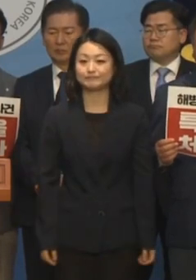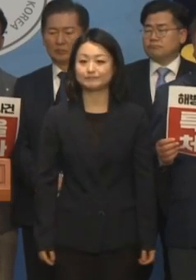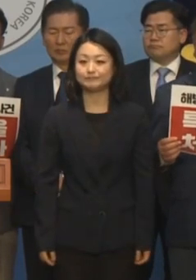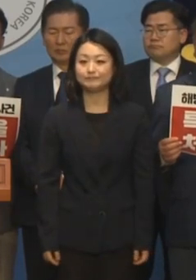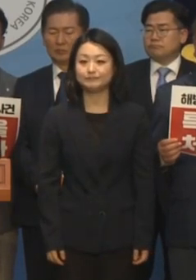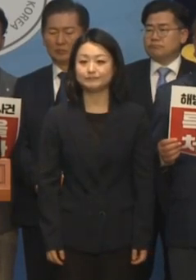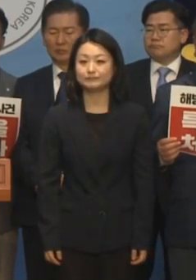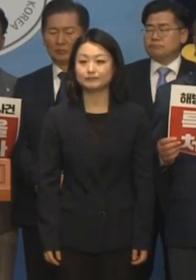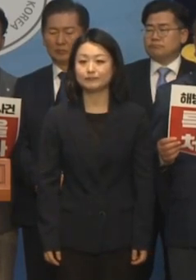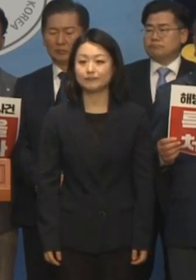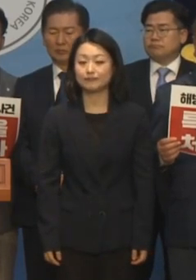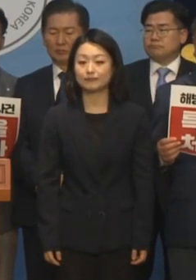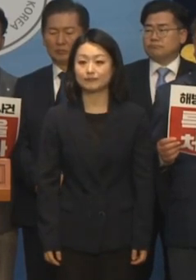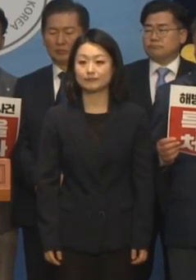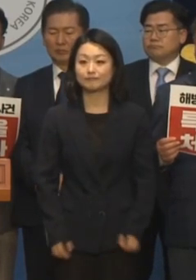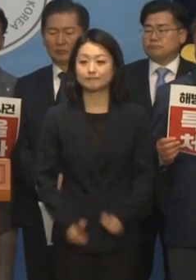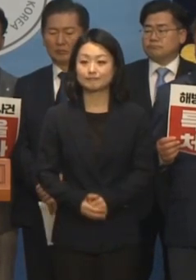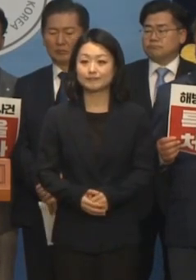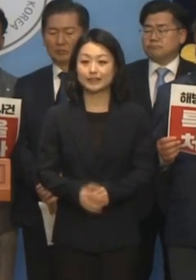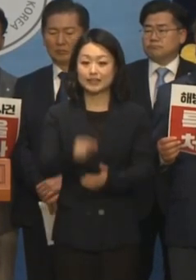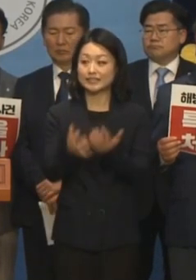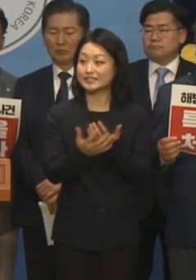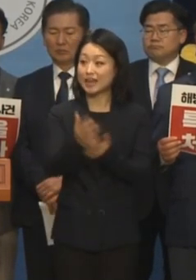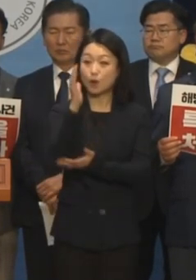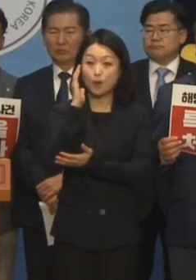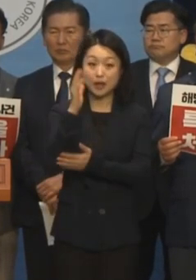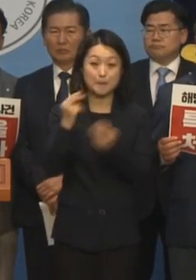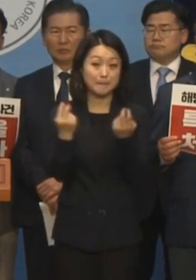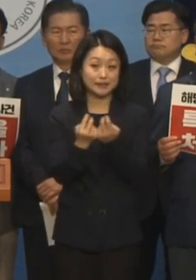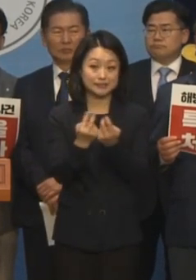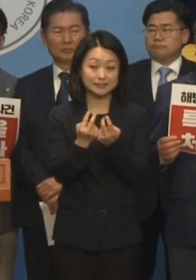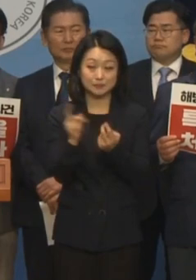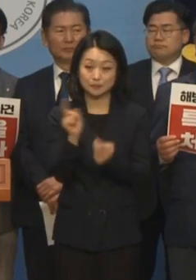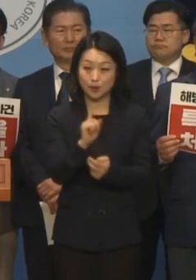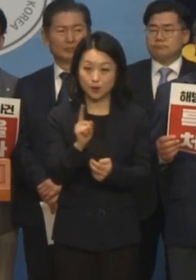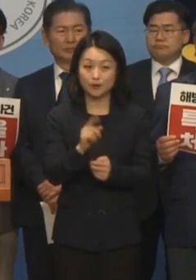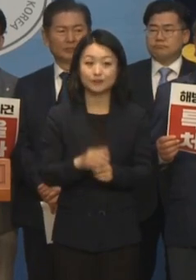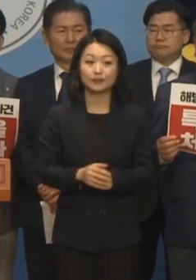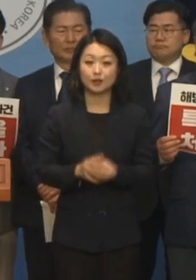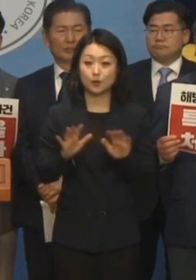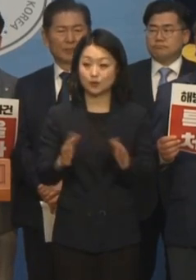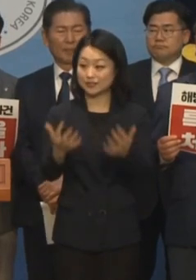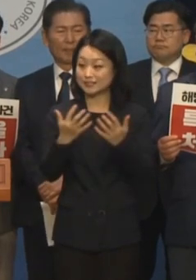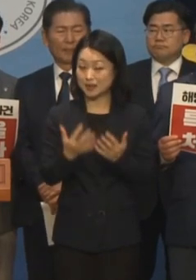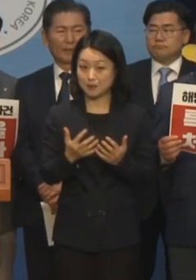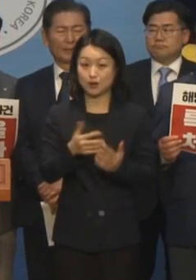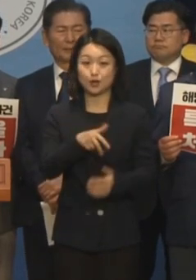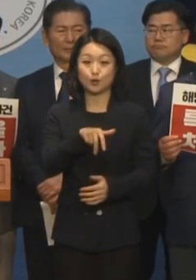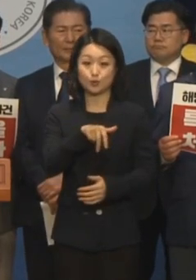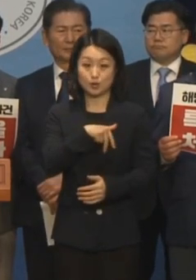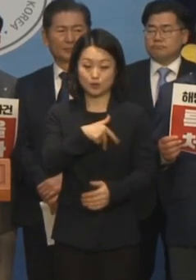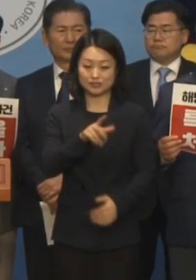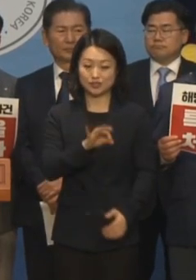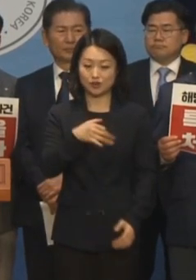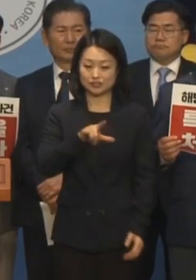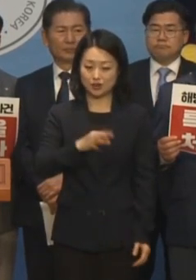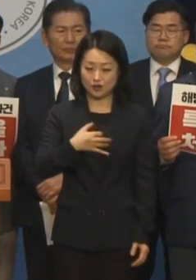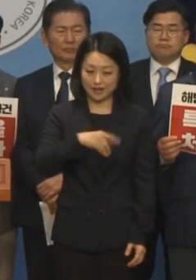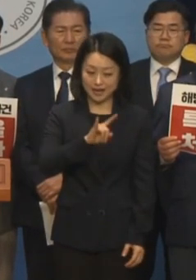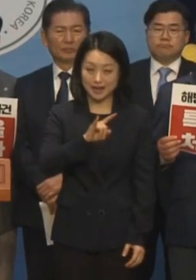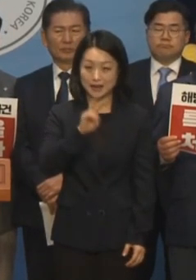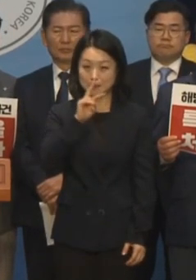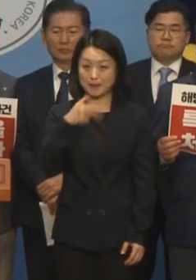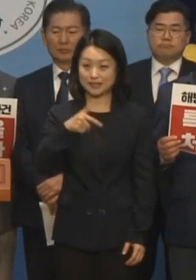하겠습니다. 방식은 좀 기자회견 방식을 이렇게 진행을 하도록 하겠습니다. 이 자리에 함께해 주신 정청래 최고위원님과